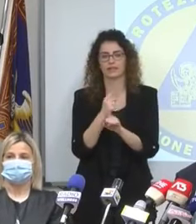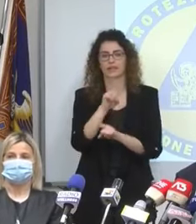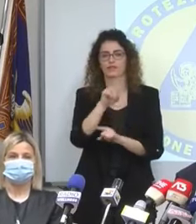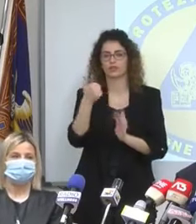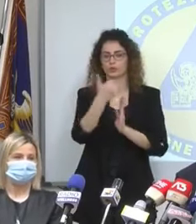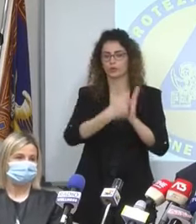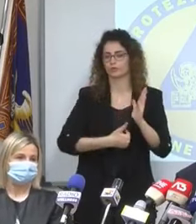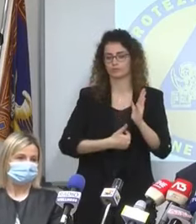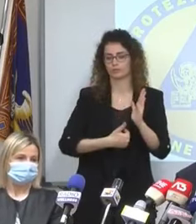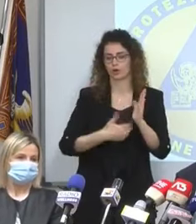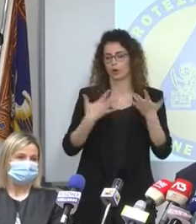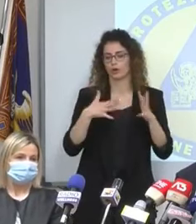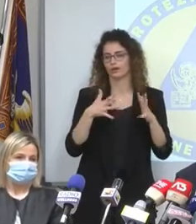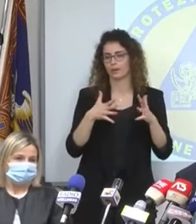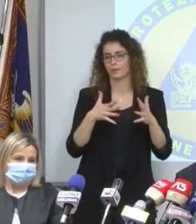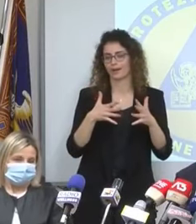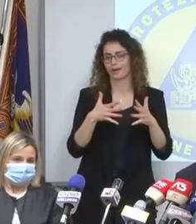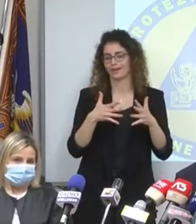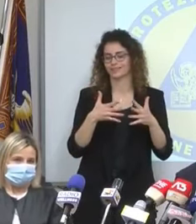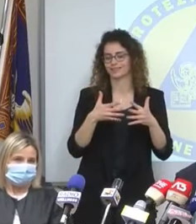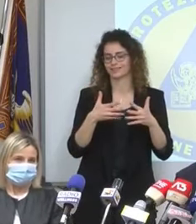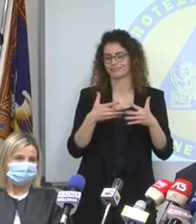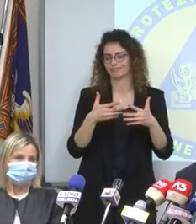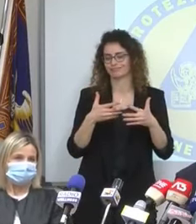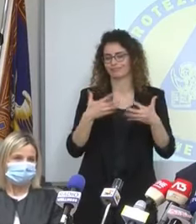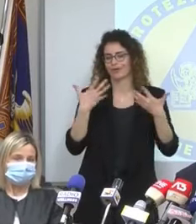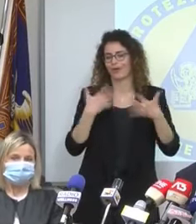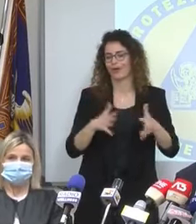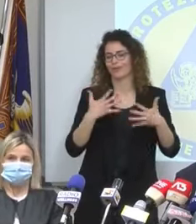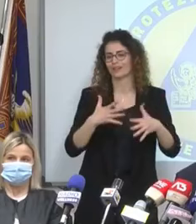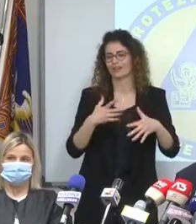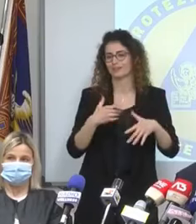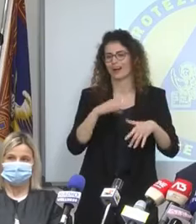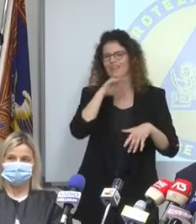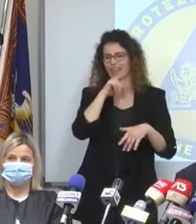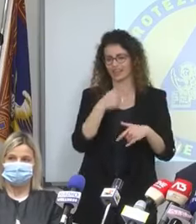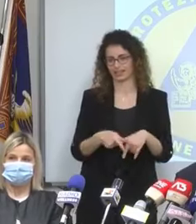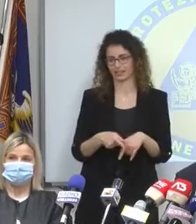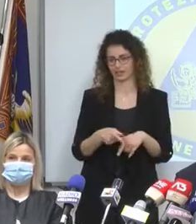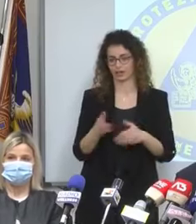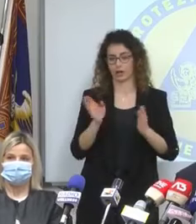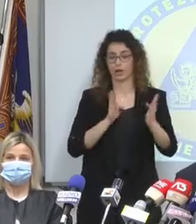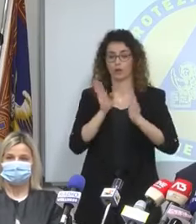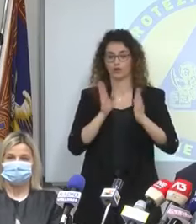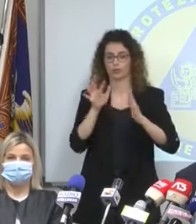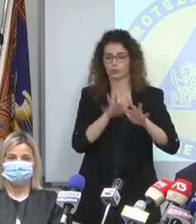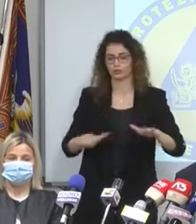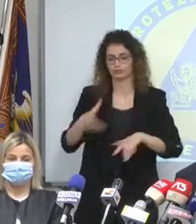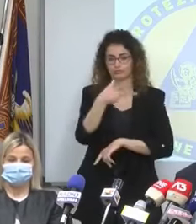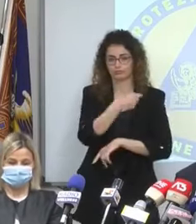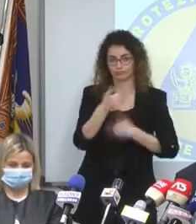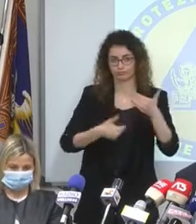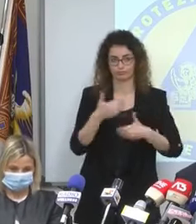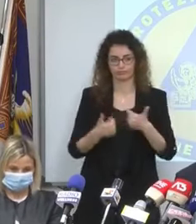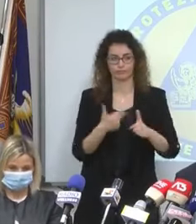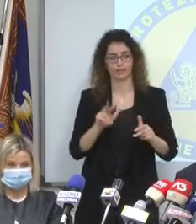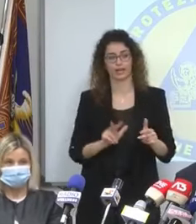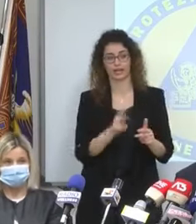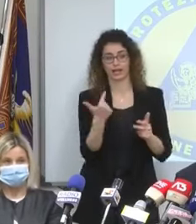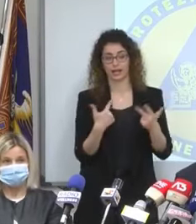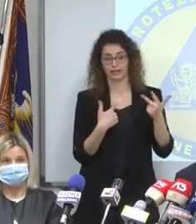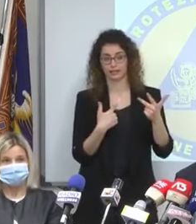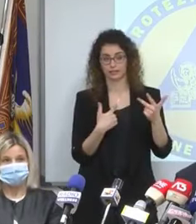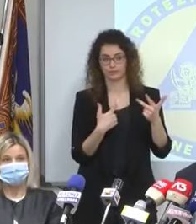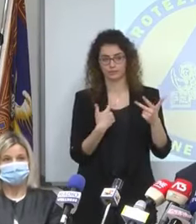parametri, sono anacronistici davanti a un territorio che sta vaccinando. Ok. Terzo e ultimo tema, Presidente,